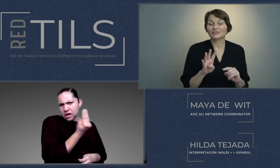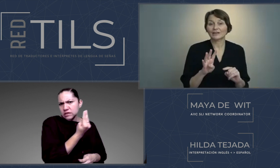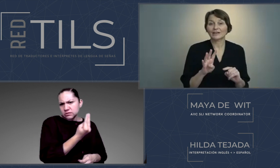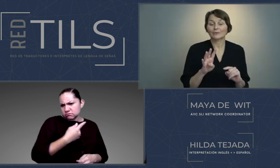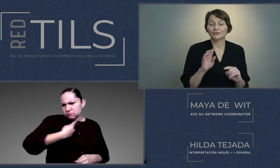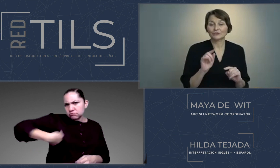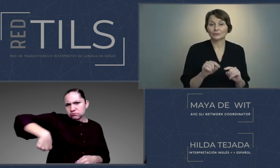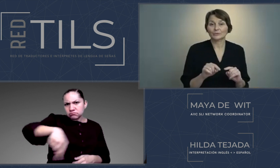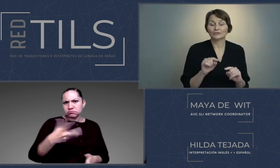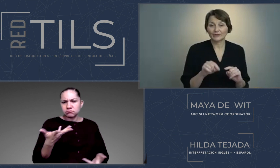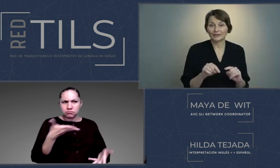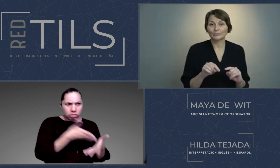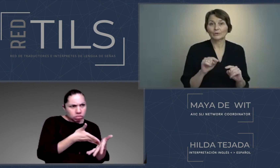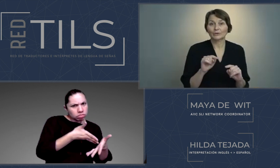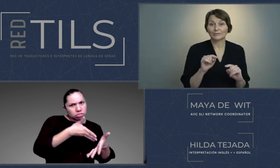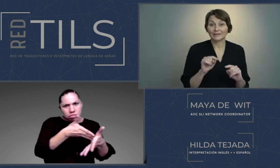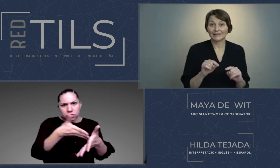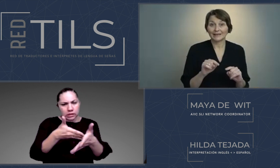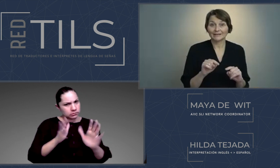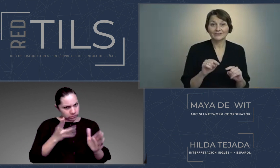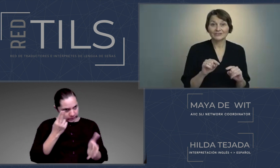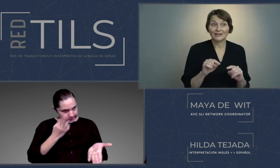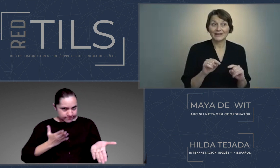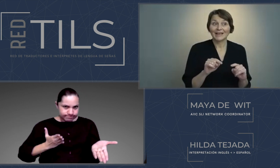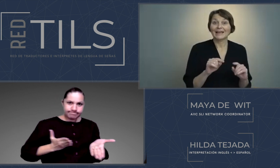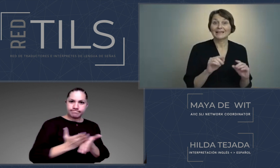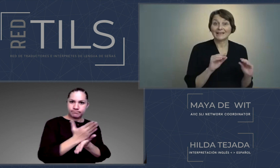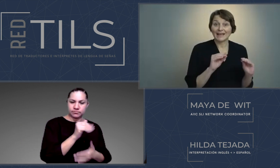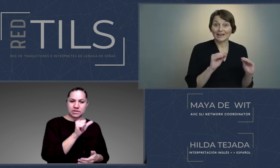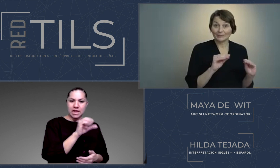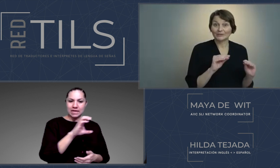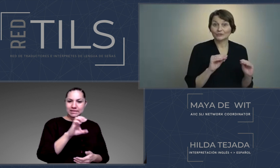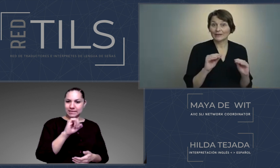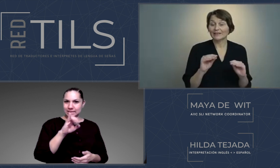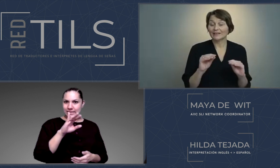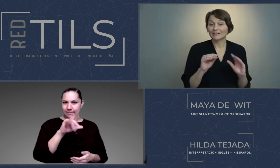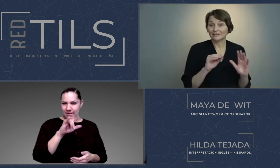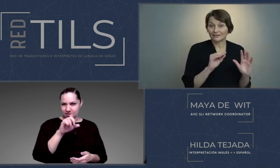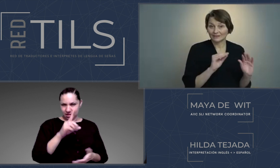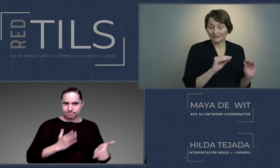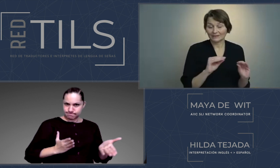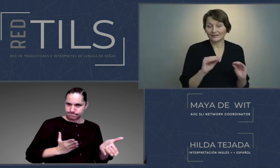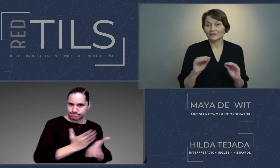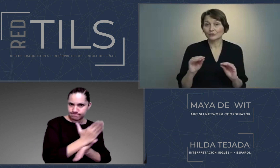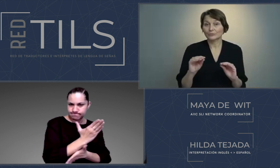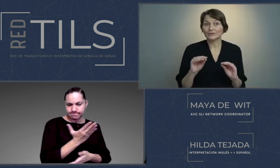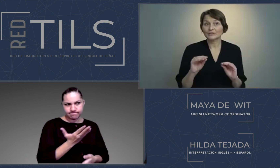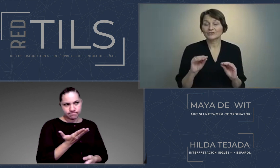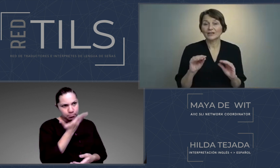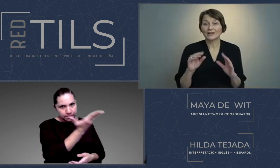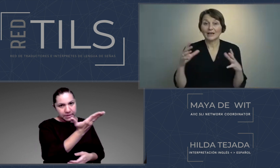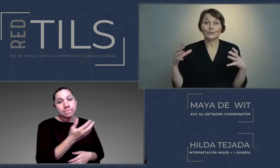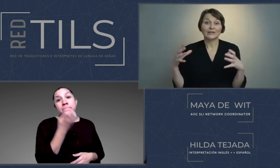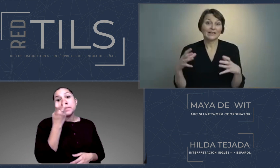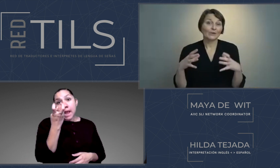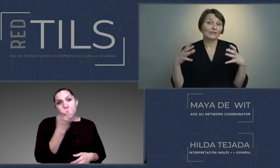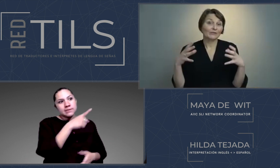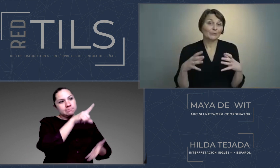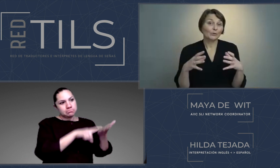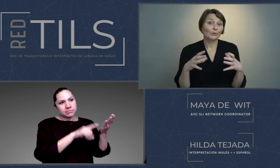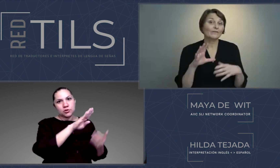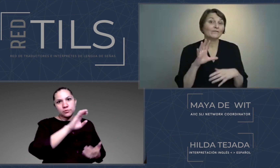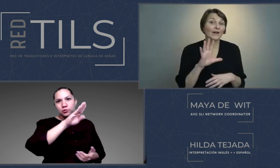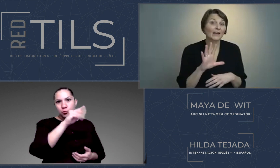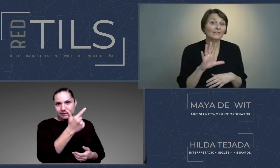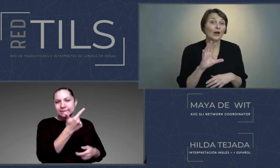accesibilidad. Y entonces fue así que en 1997 comenzó un programa de formación de intérpretes de lengua de señas